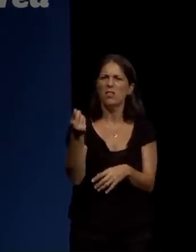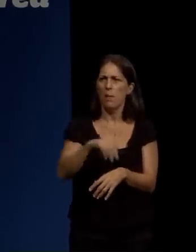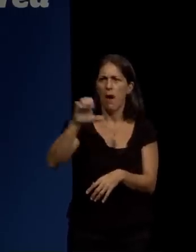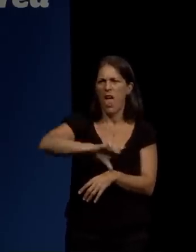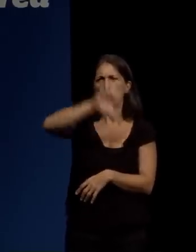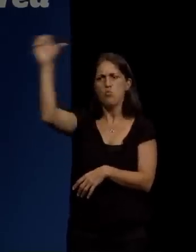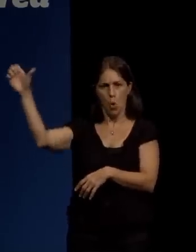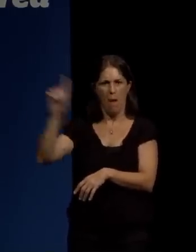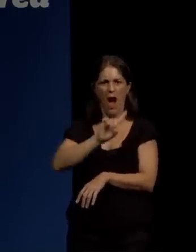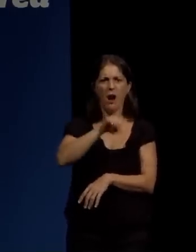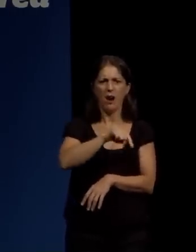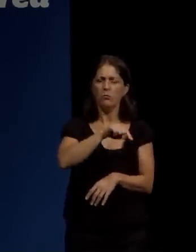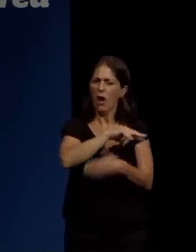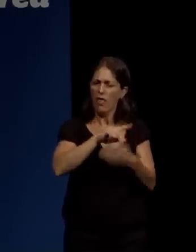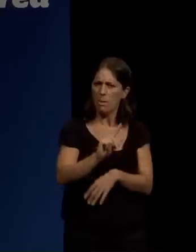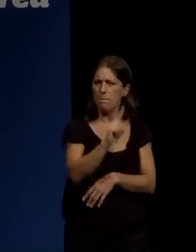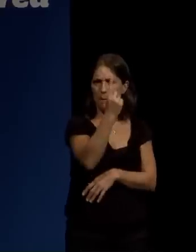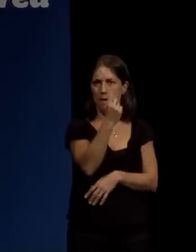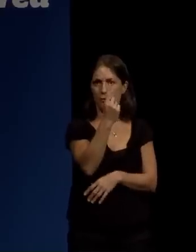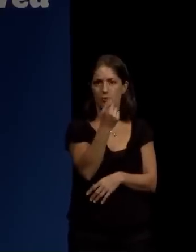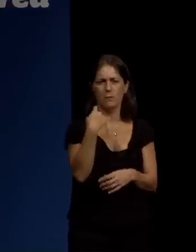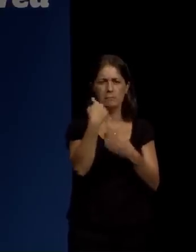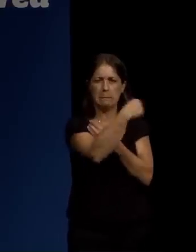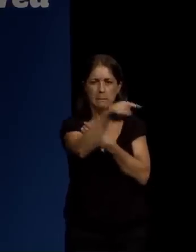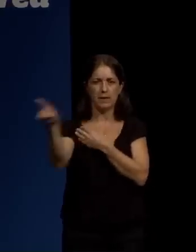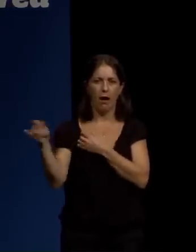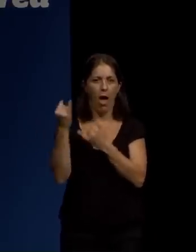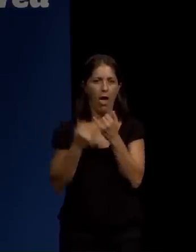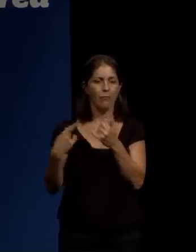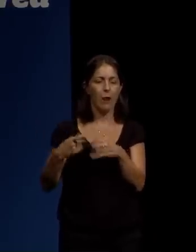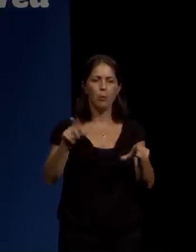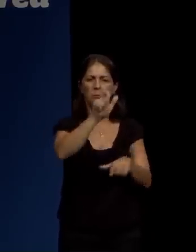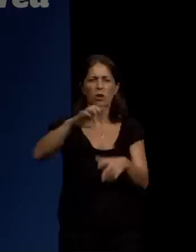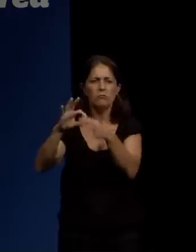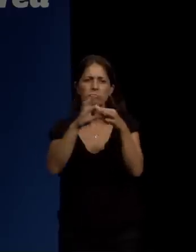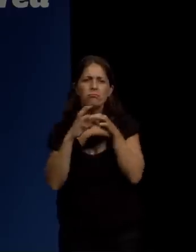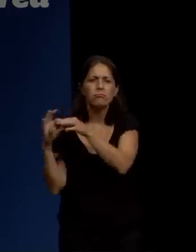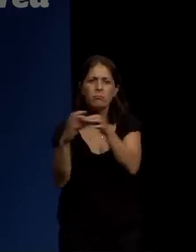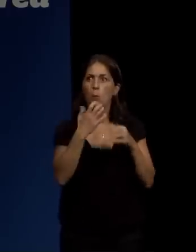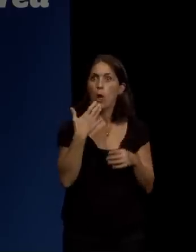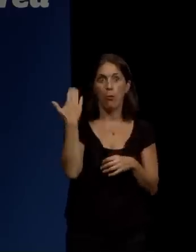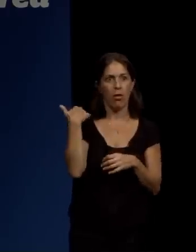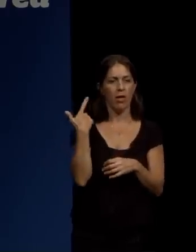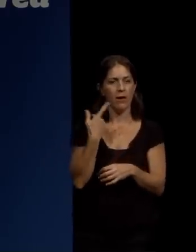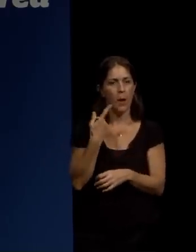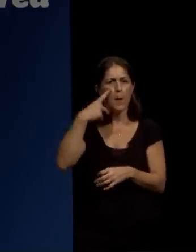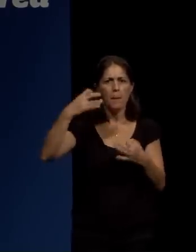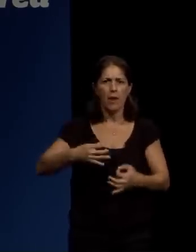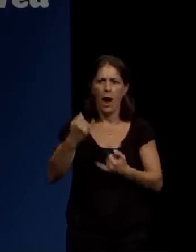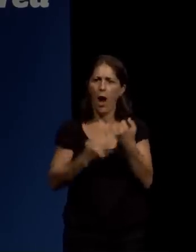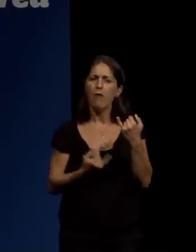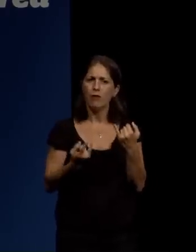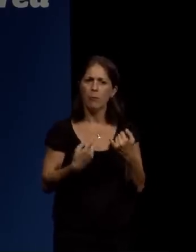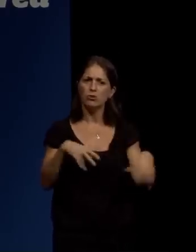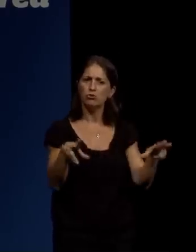Europa en captar unha mensaxe, a mensaxe da unidade popular. Se era verdade que a mirante parte da